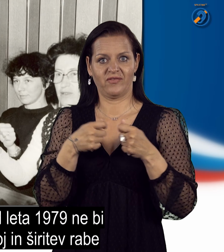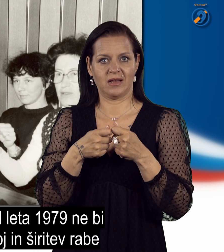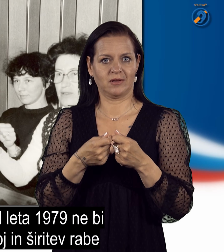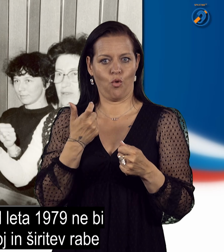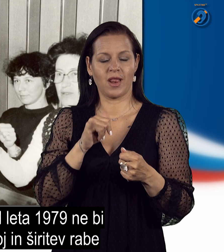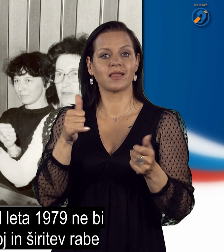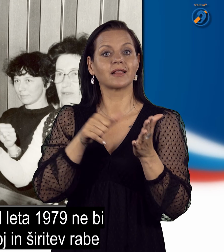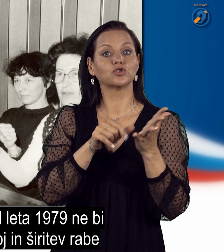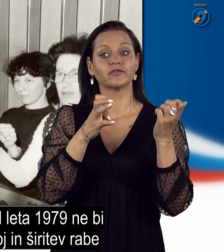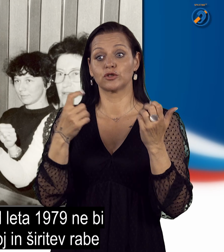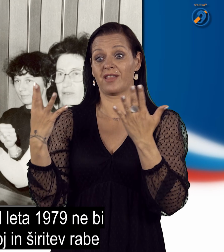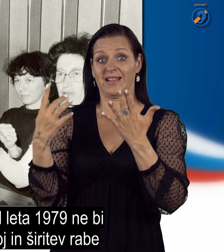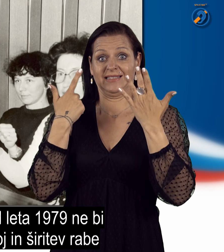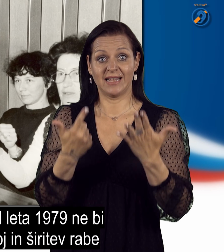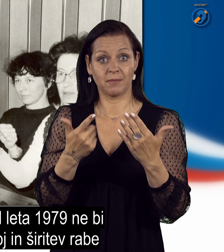Če Zveza vse od leta